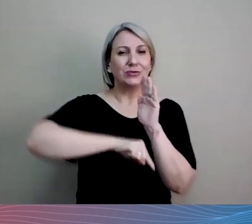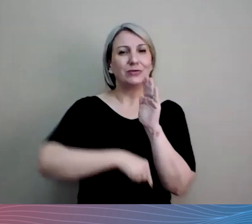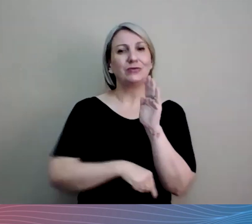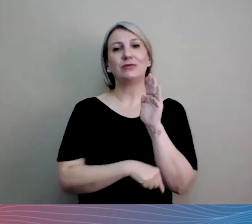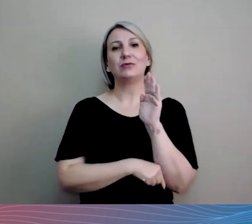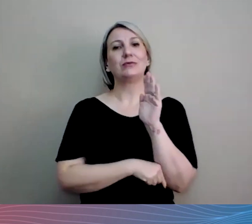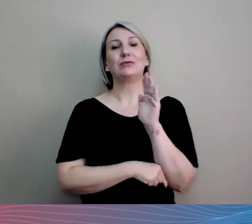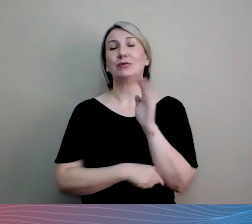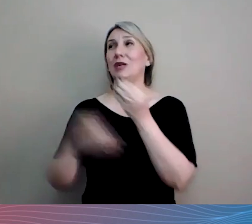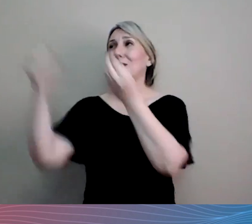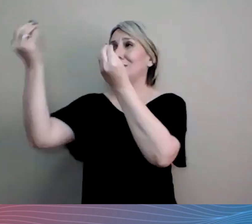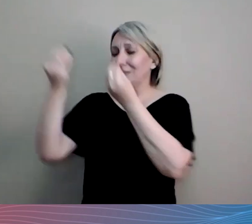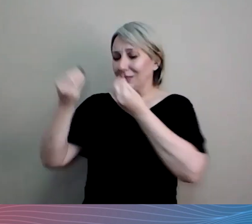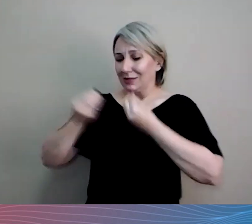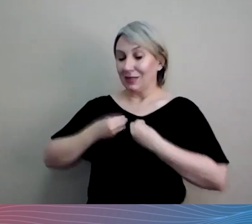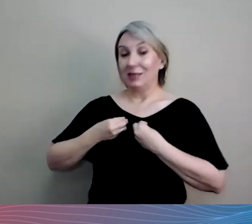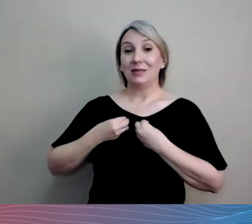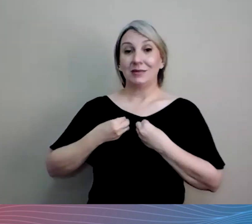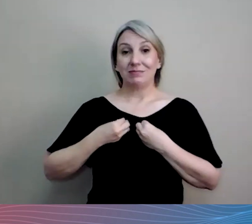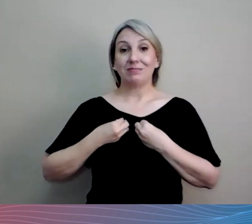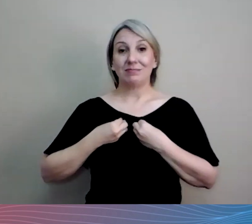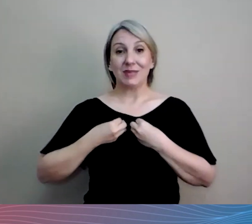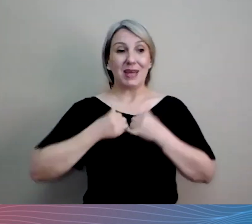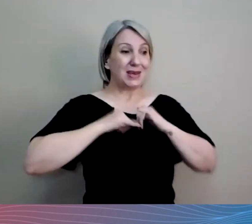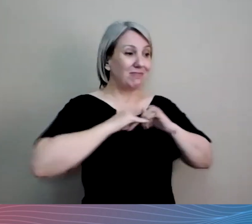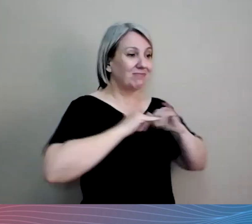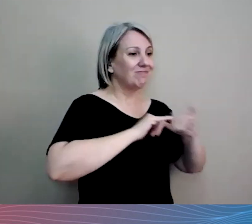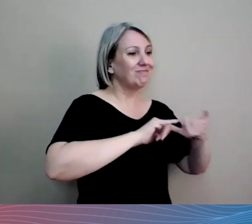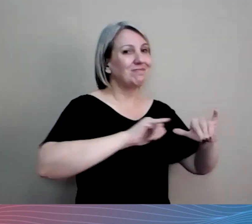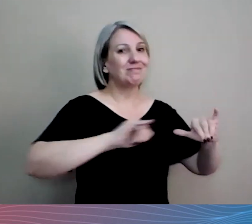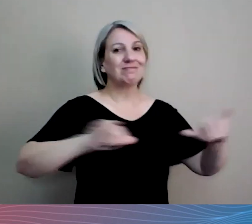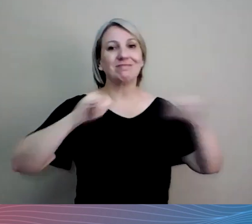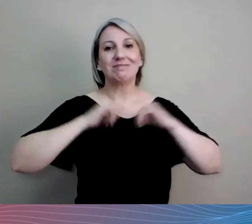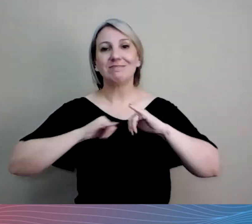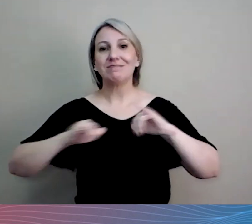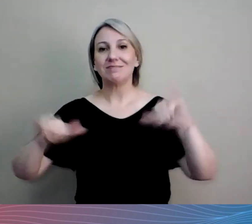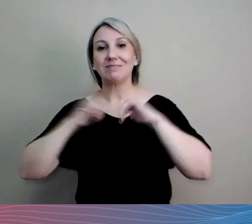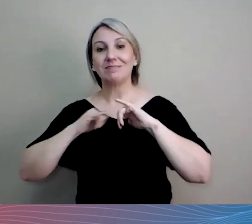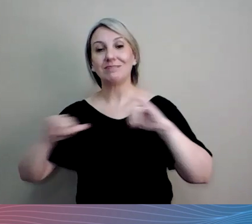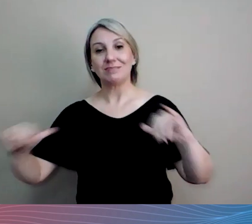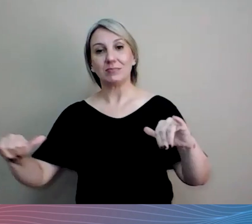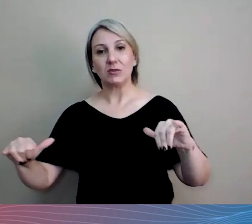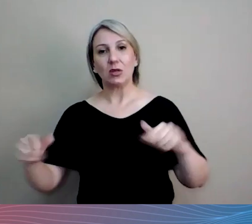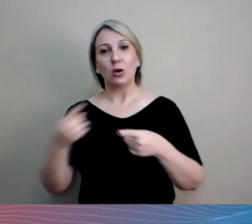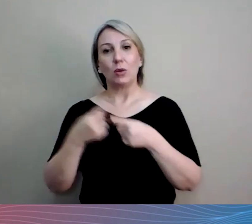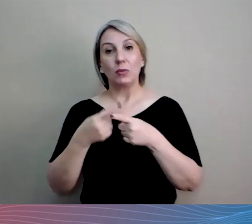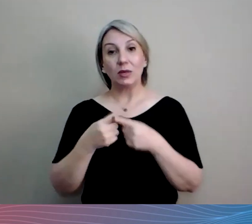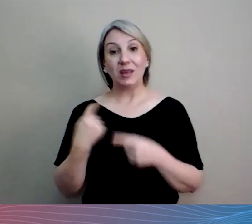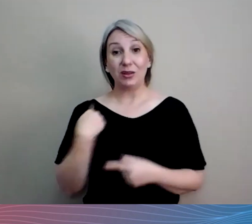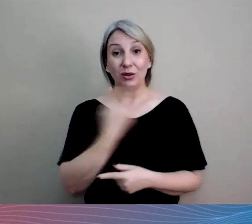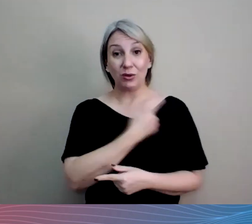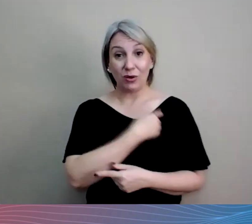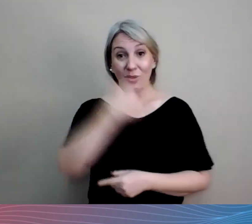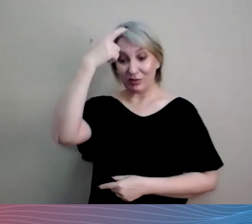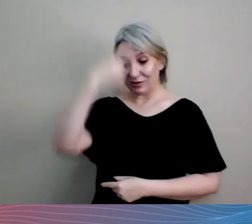com os outros. Porque no seu homem natural você não tem nada disso. Eu não tenho nada disso, né? Por isso que